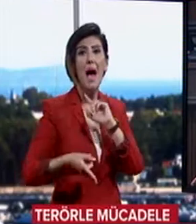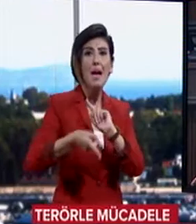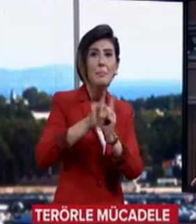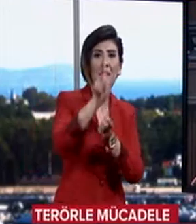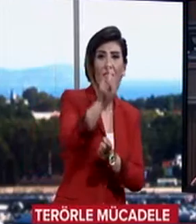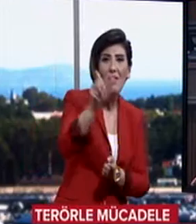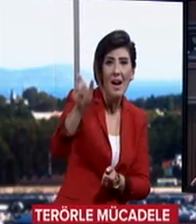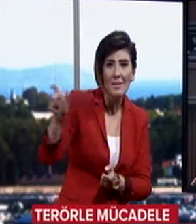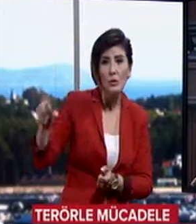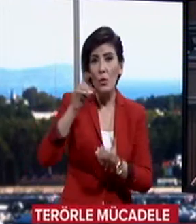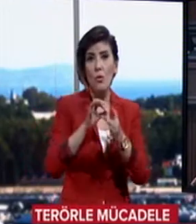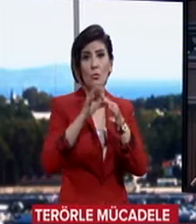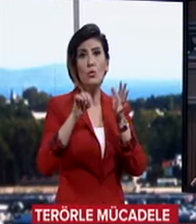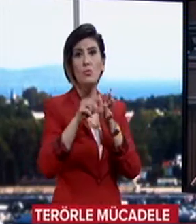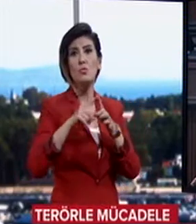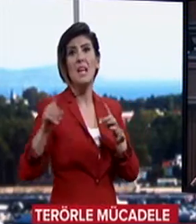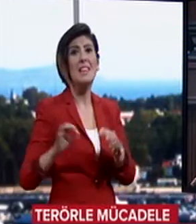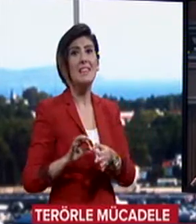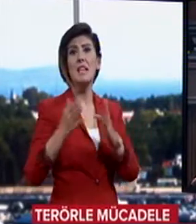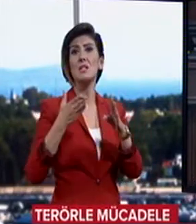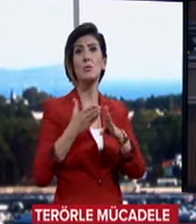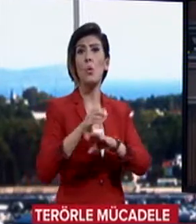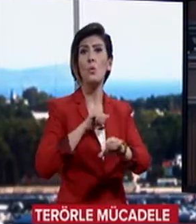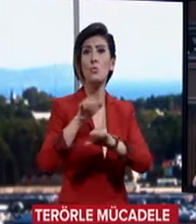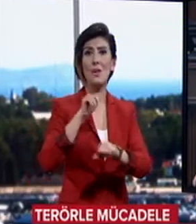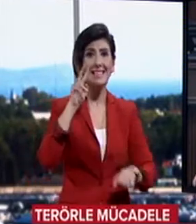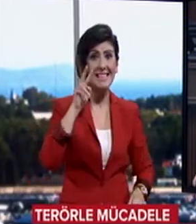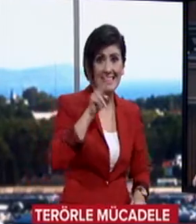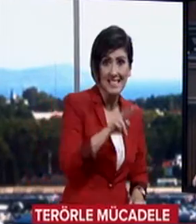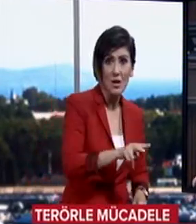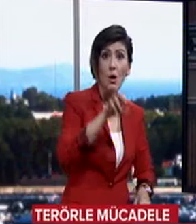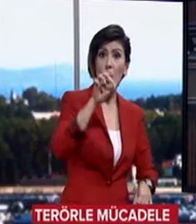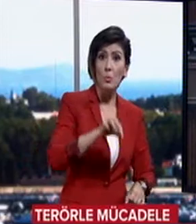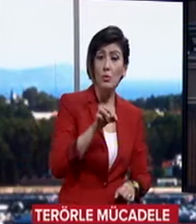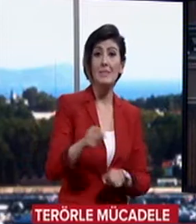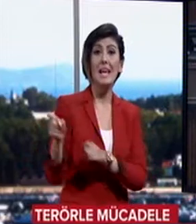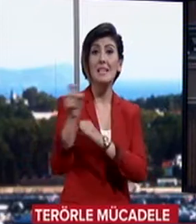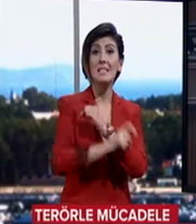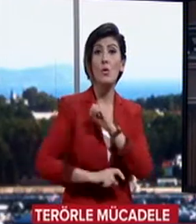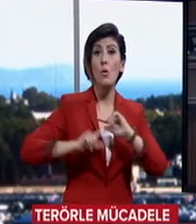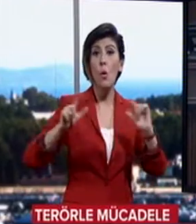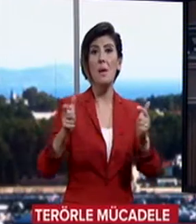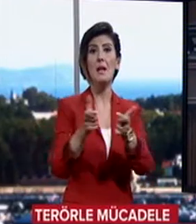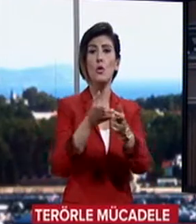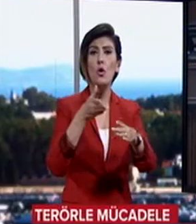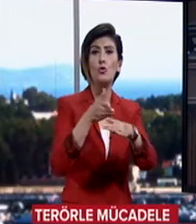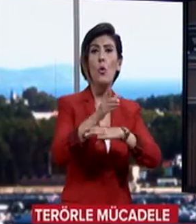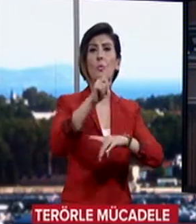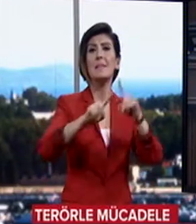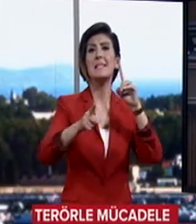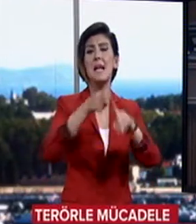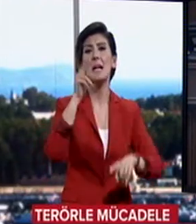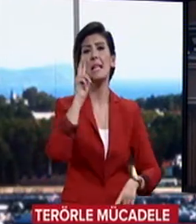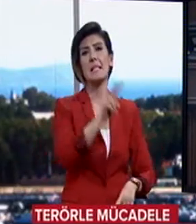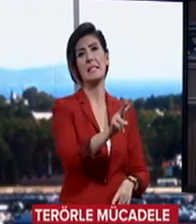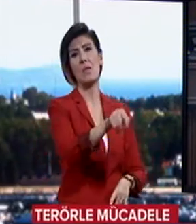bir ferdidir. Çözüm süreciyle nasıl doğru mücadele izlendiyse, bugün de terör operasyonlarıyla doğru bir